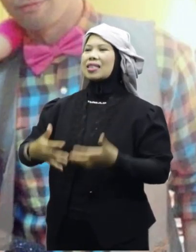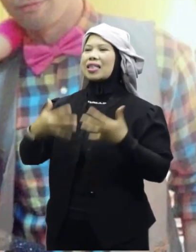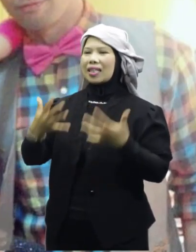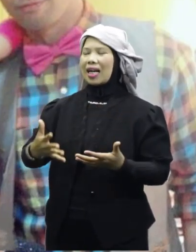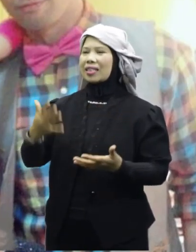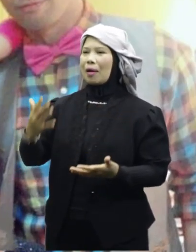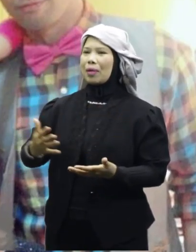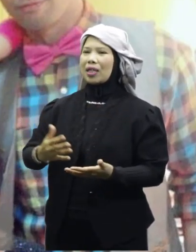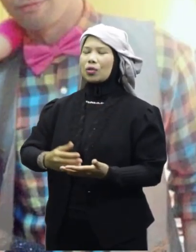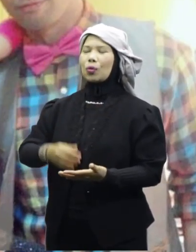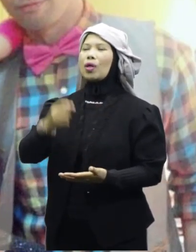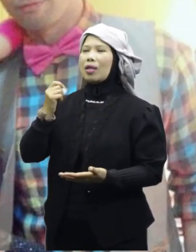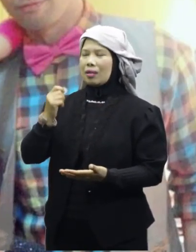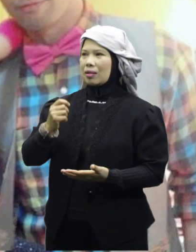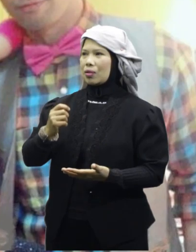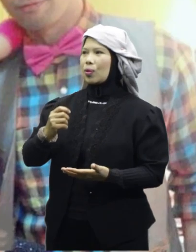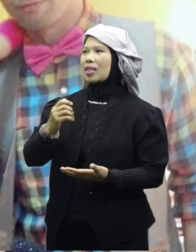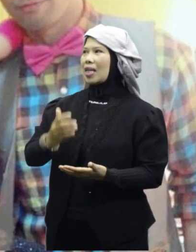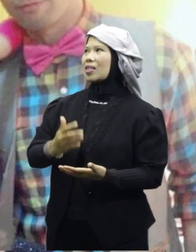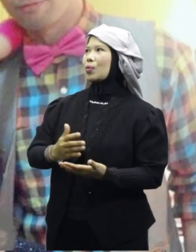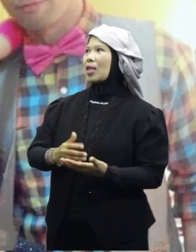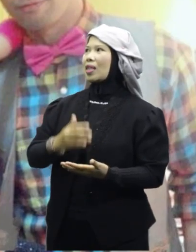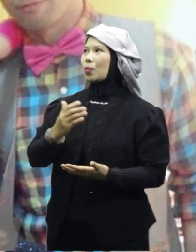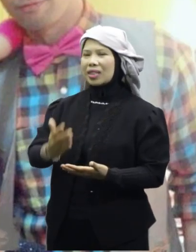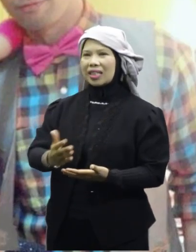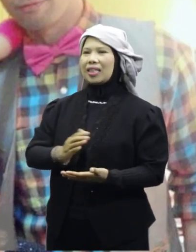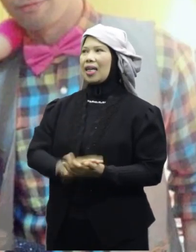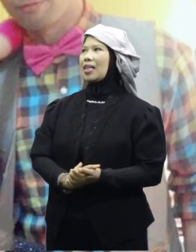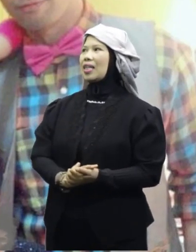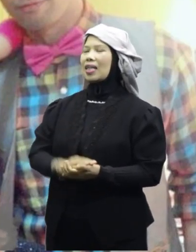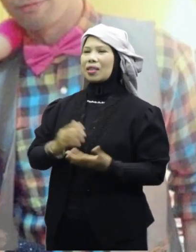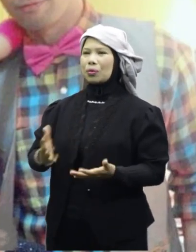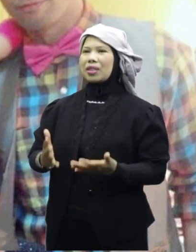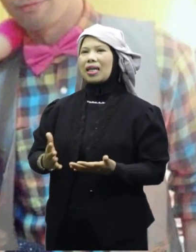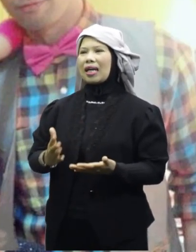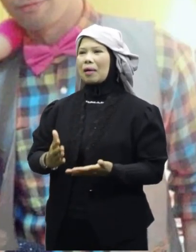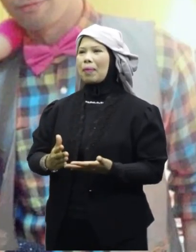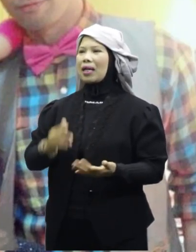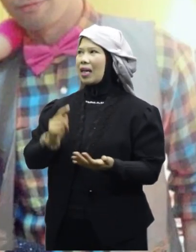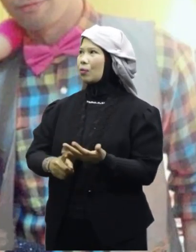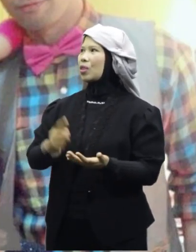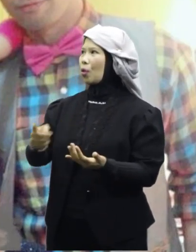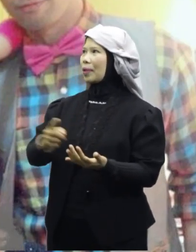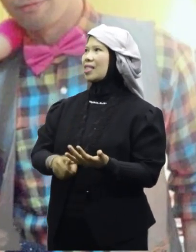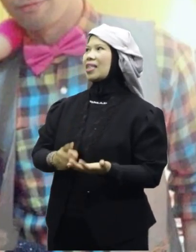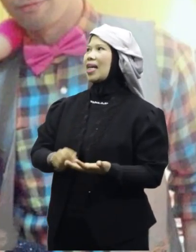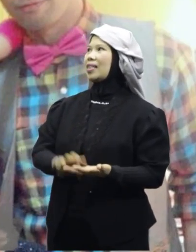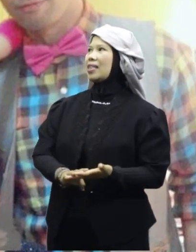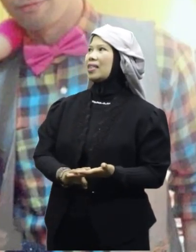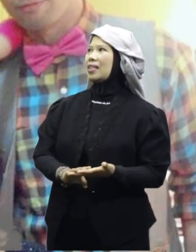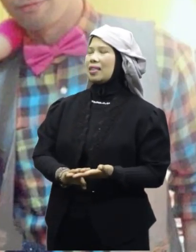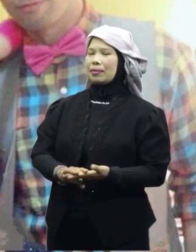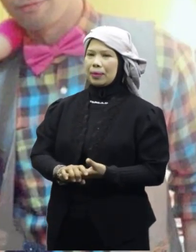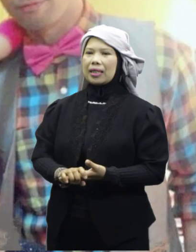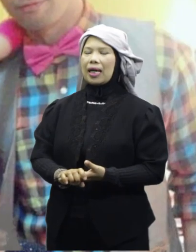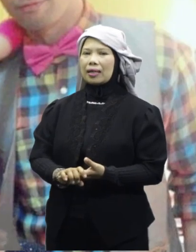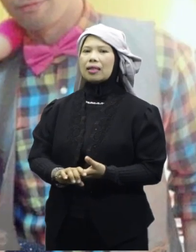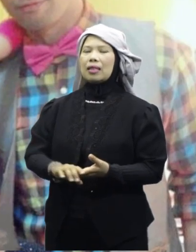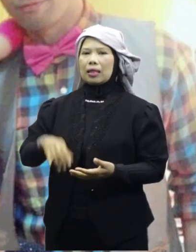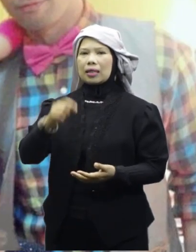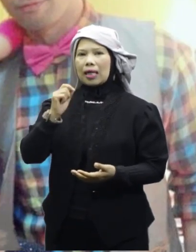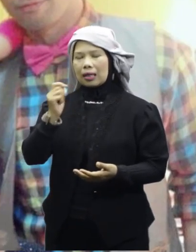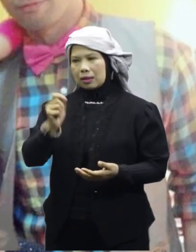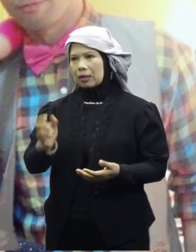aplikasi skill yang dia miliki itu sudah jelas, sudah teruji ya. Okay. Dengan teruji dengan apa? Dengan uji kompetensi tadi.